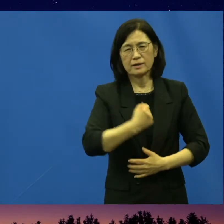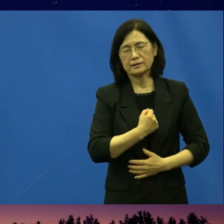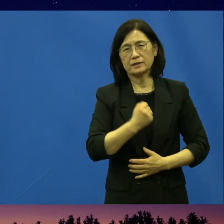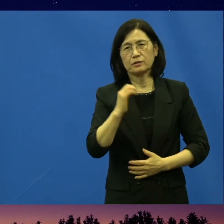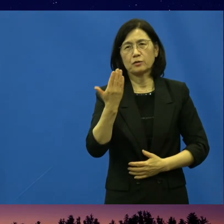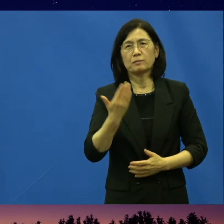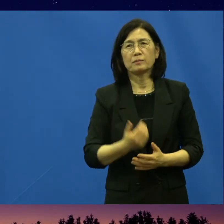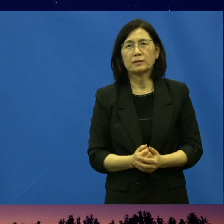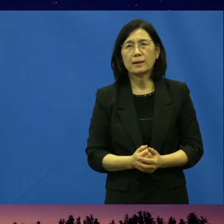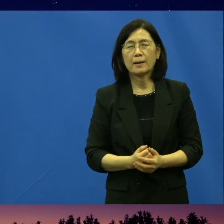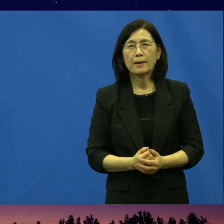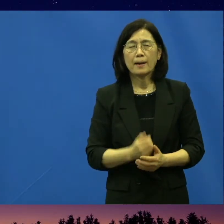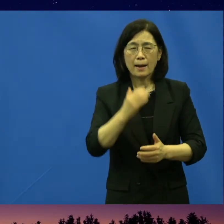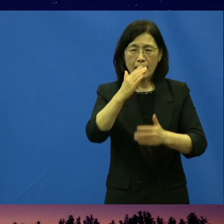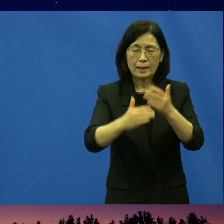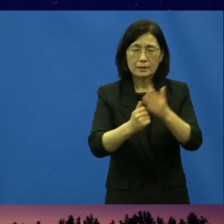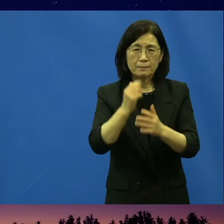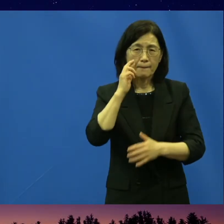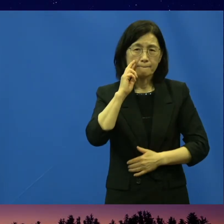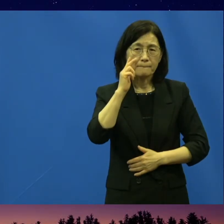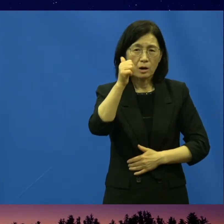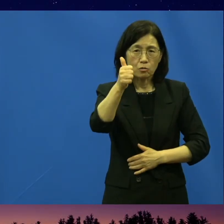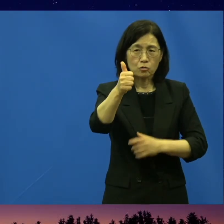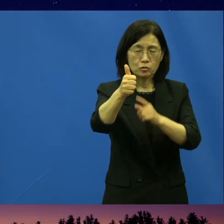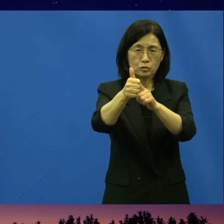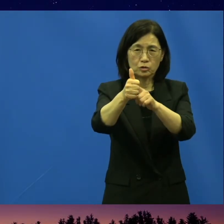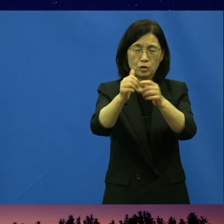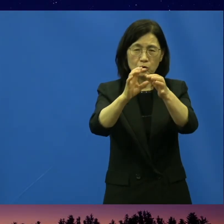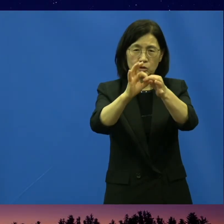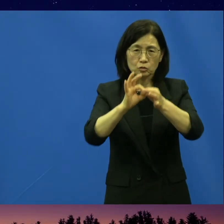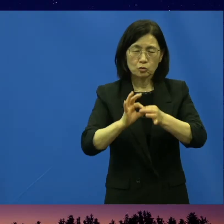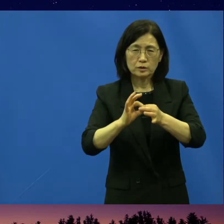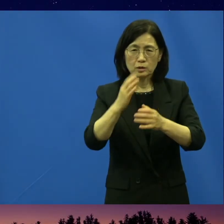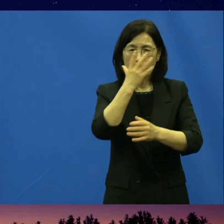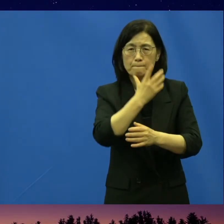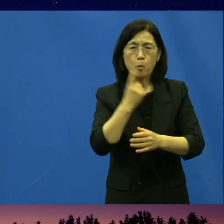하나님은 바울을 통해 영광을 드러내시고 복음을 드러내시고